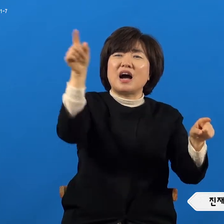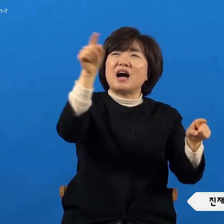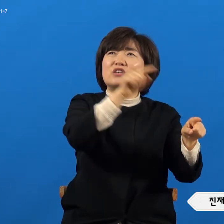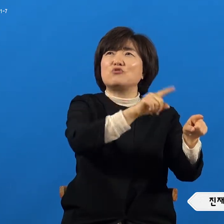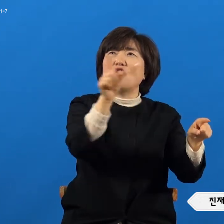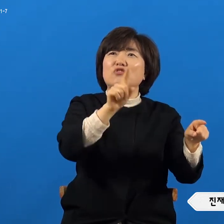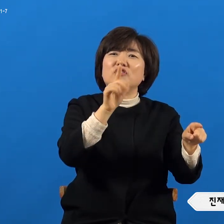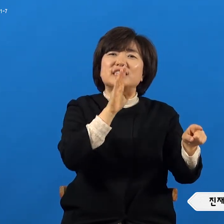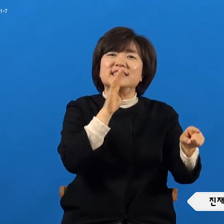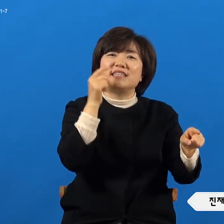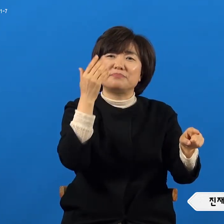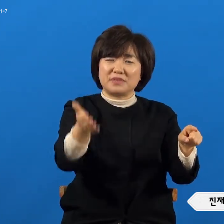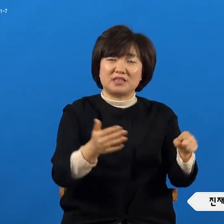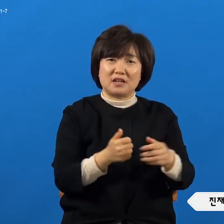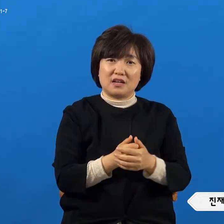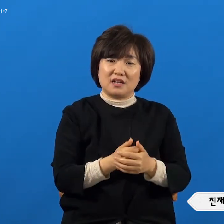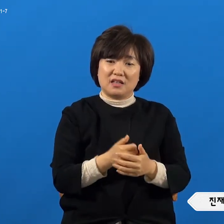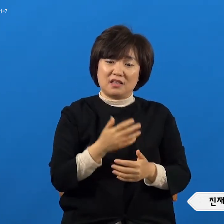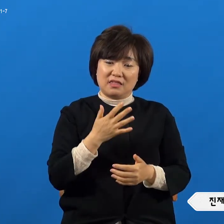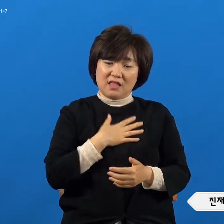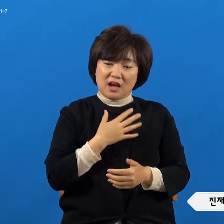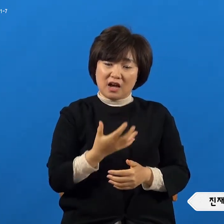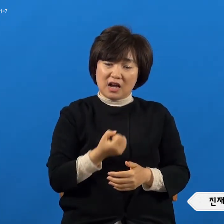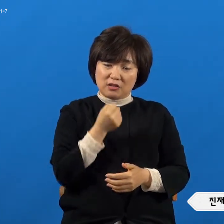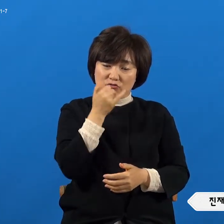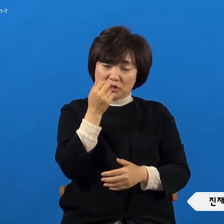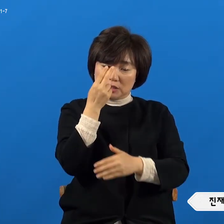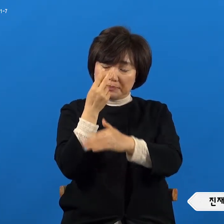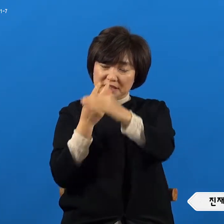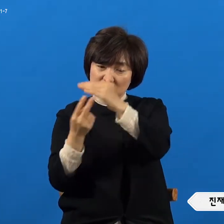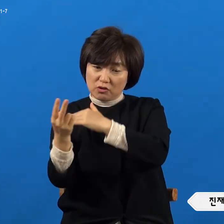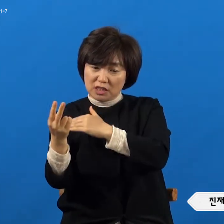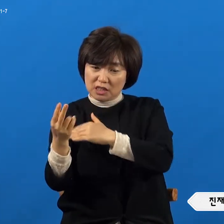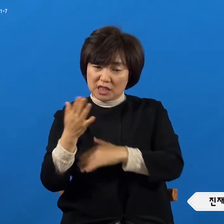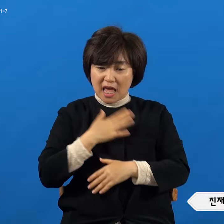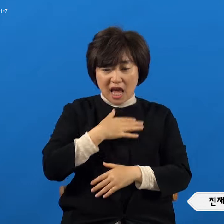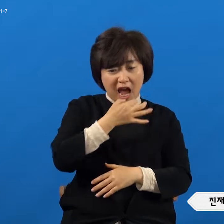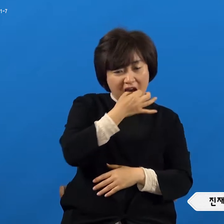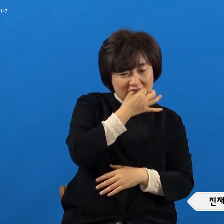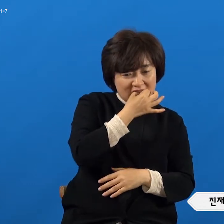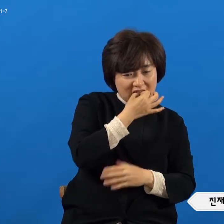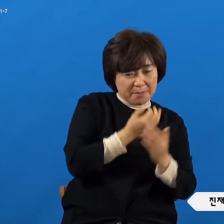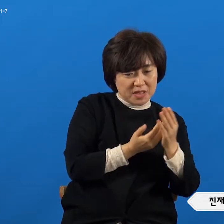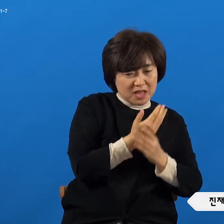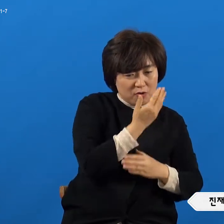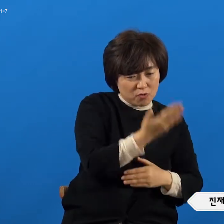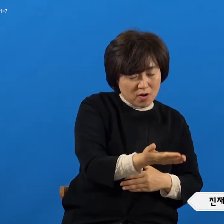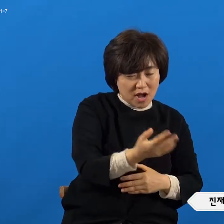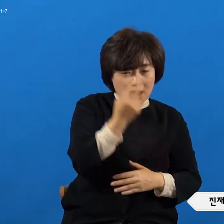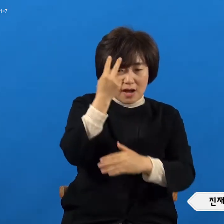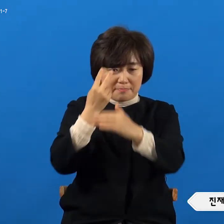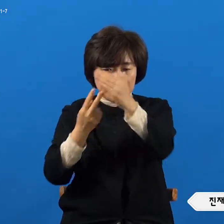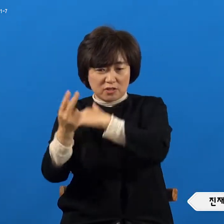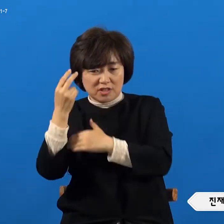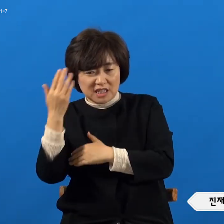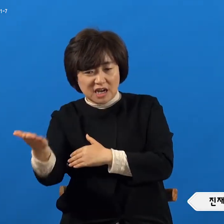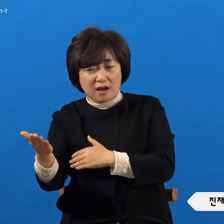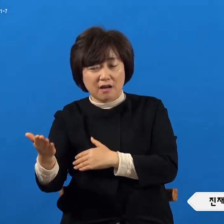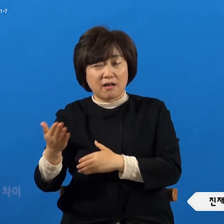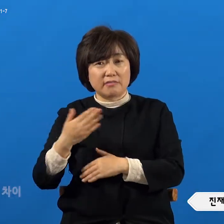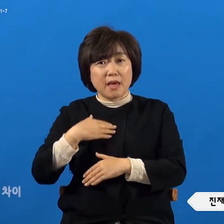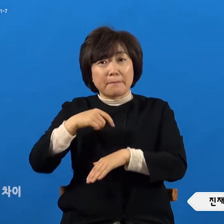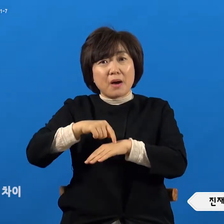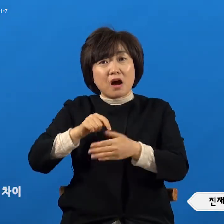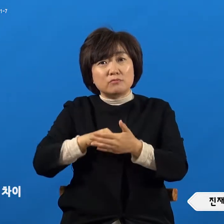진짜입니까? 내가 정말 가지고 있는 비전이 야망입니까? 비전입니까? 내가 마음에